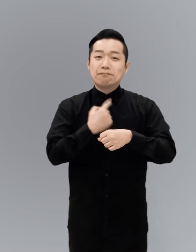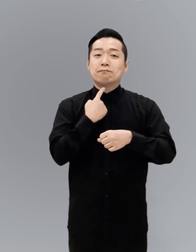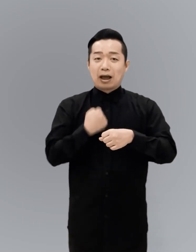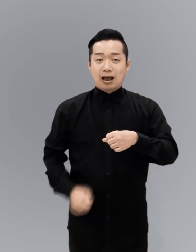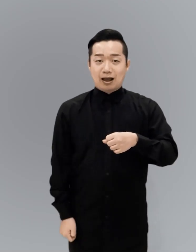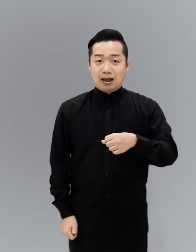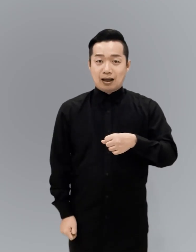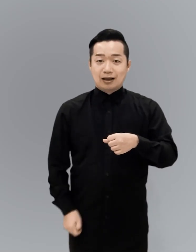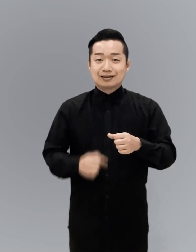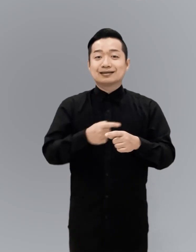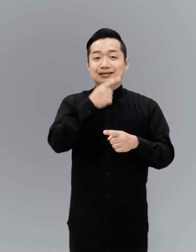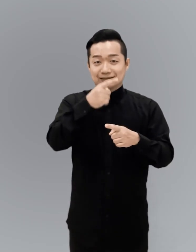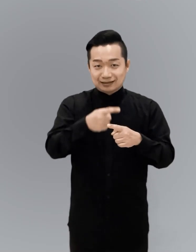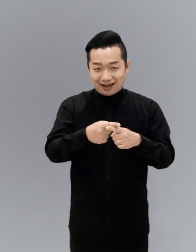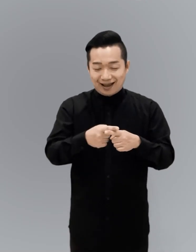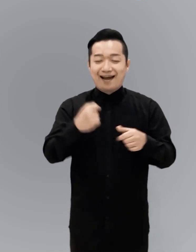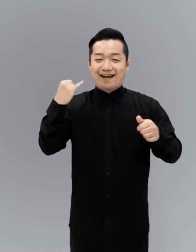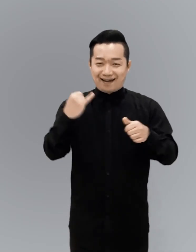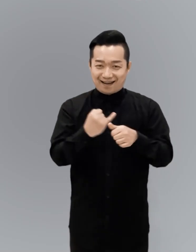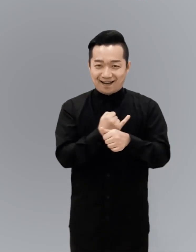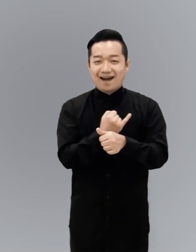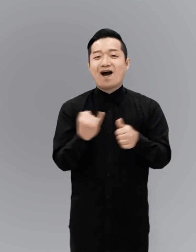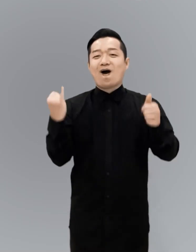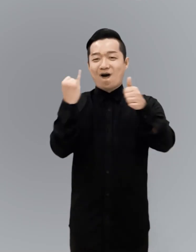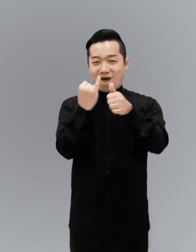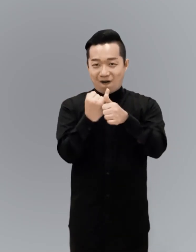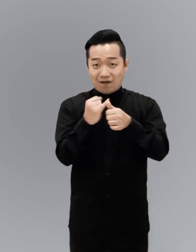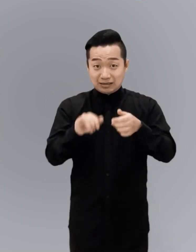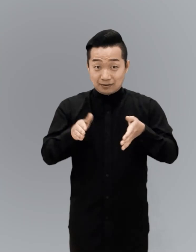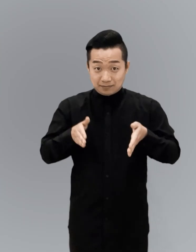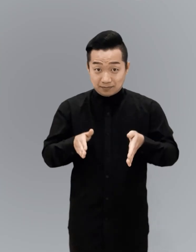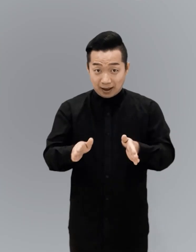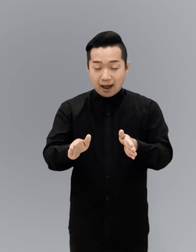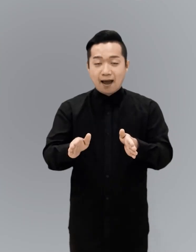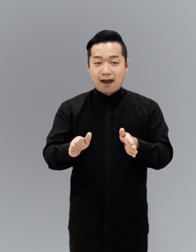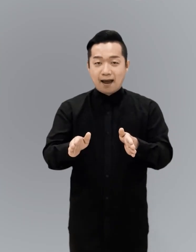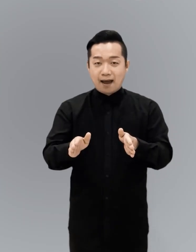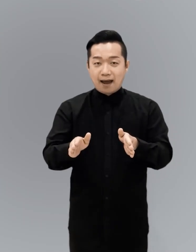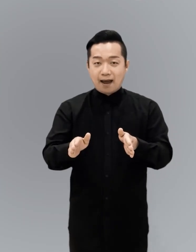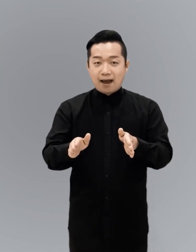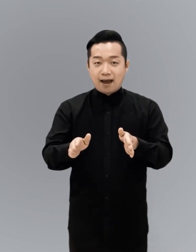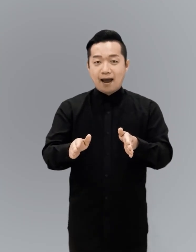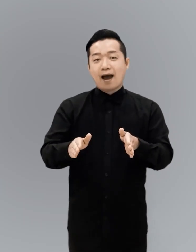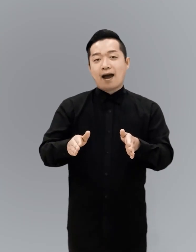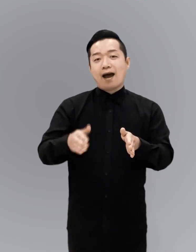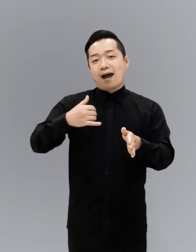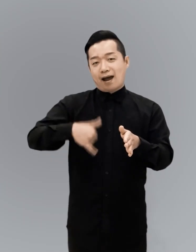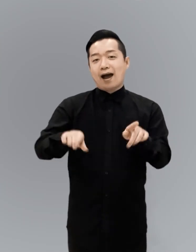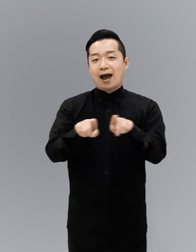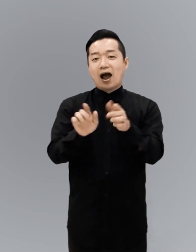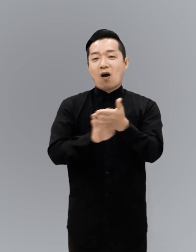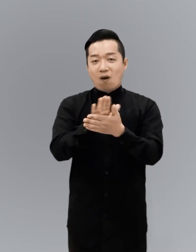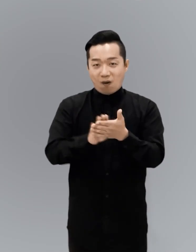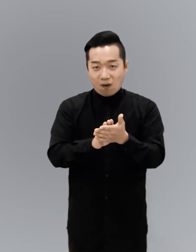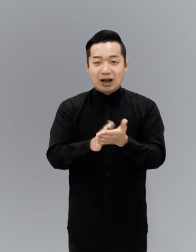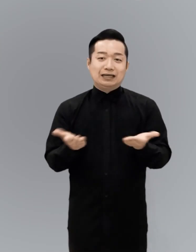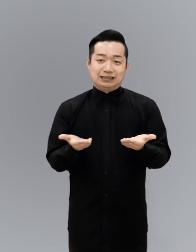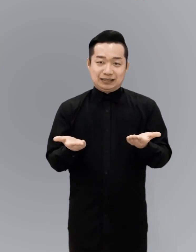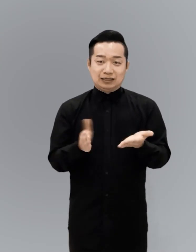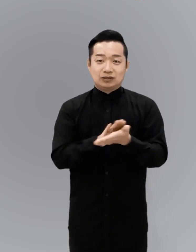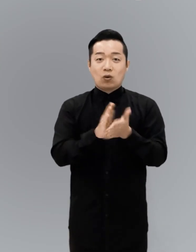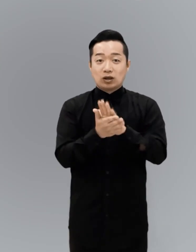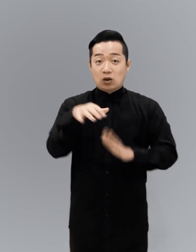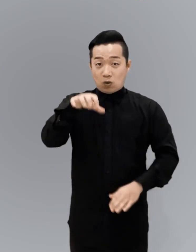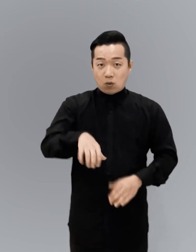그랬어요. 그러다가 사랑해서 결혼했는데 지금 현재의 아이랑 같이 놀면서